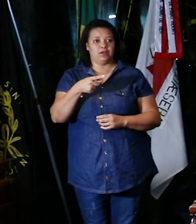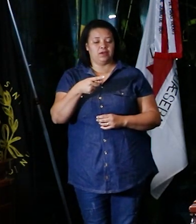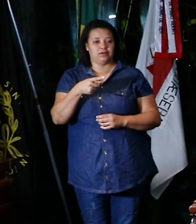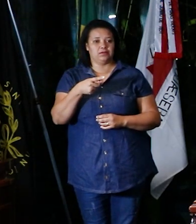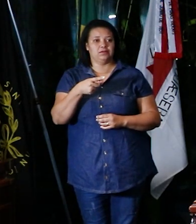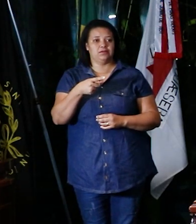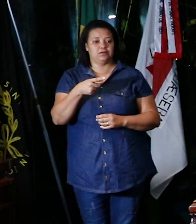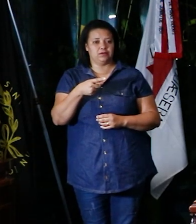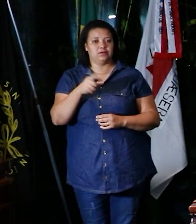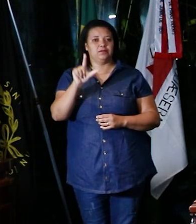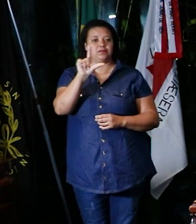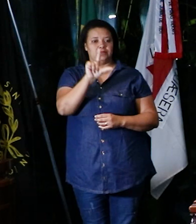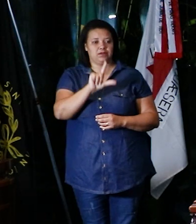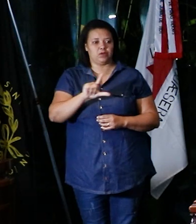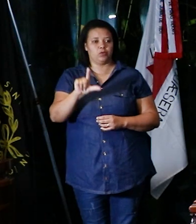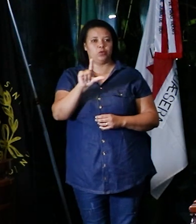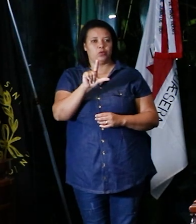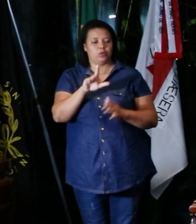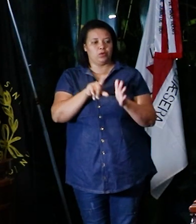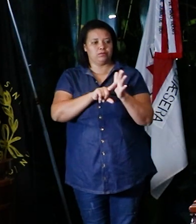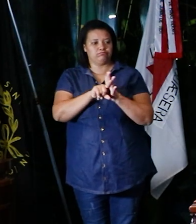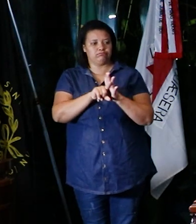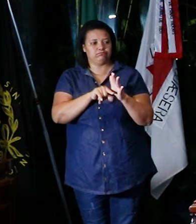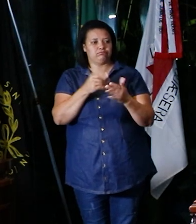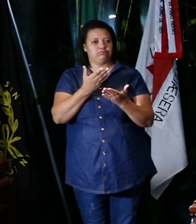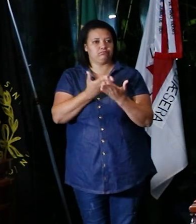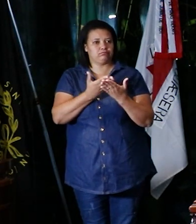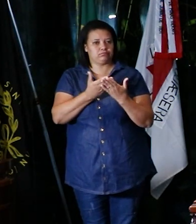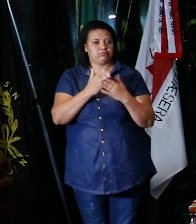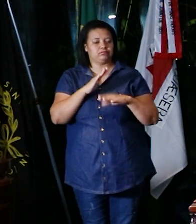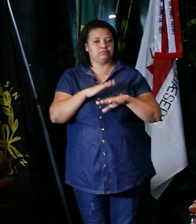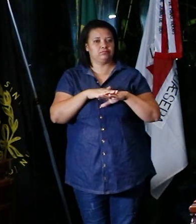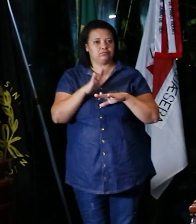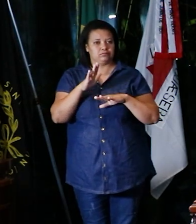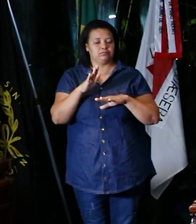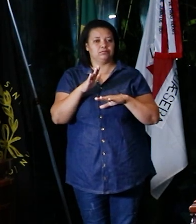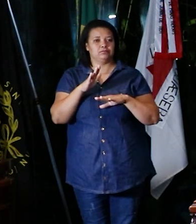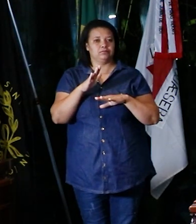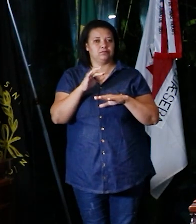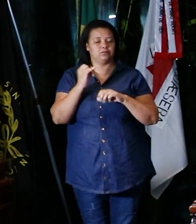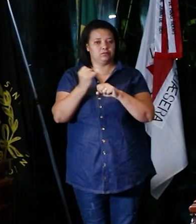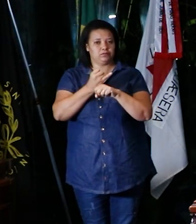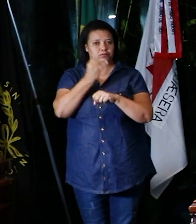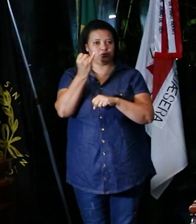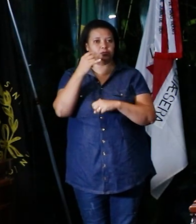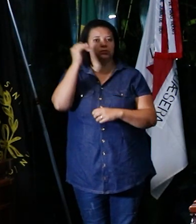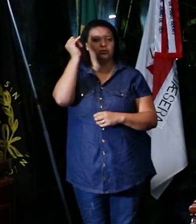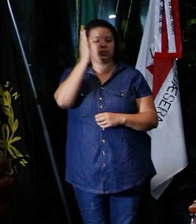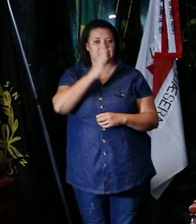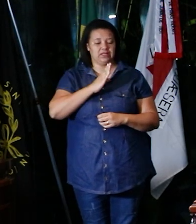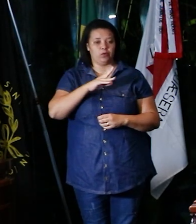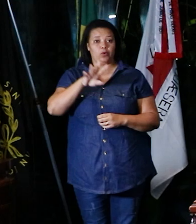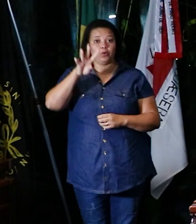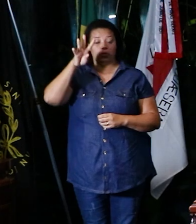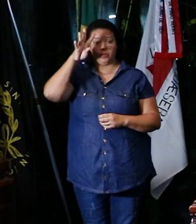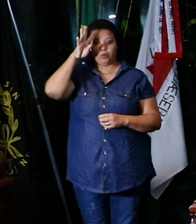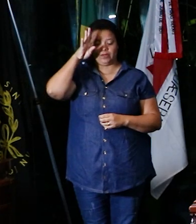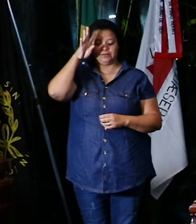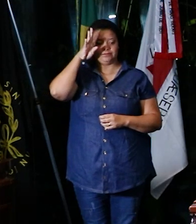dedicando à literatura e se transformaram também nesses ícones brasileiros. Na